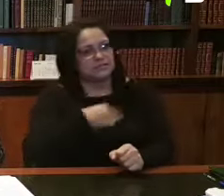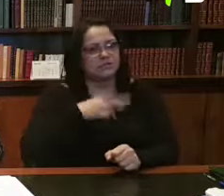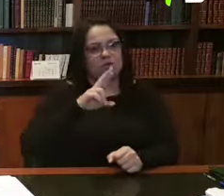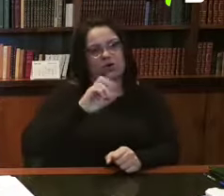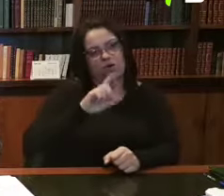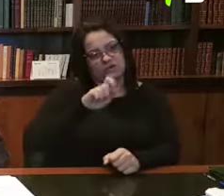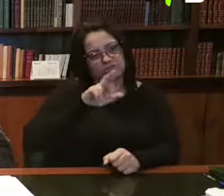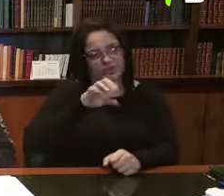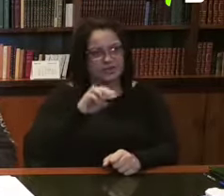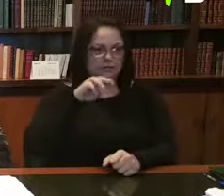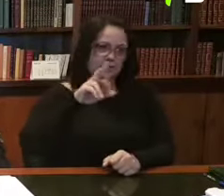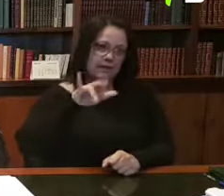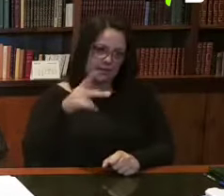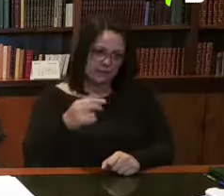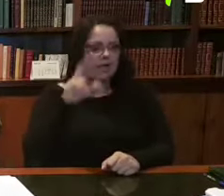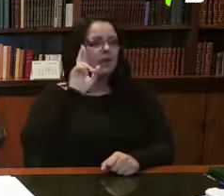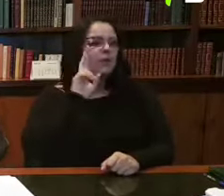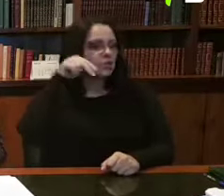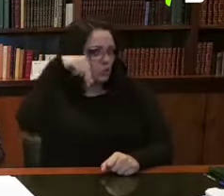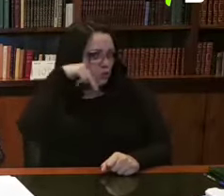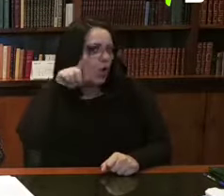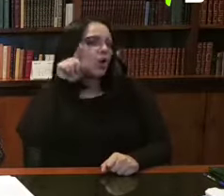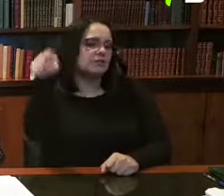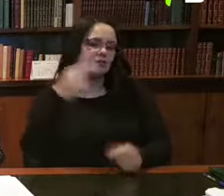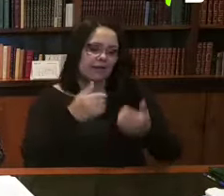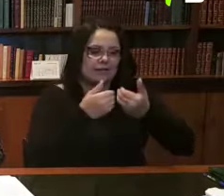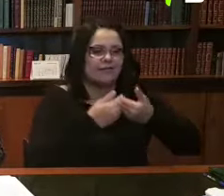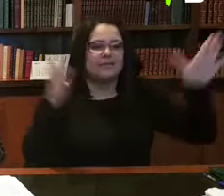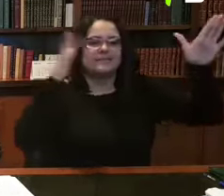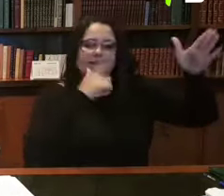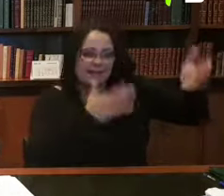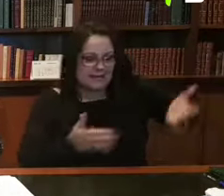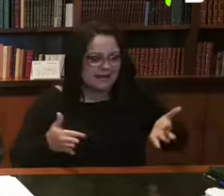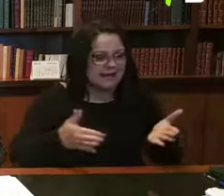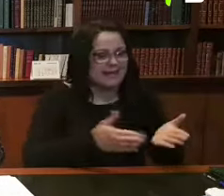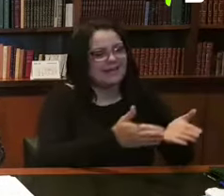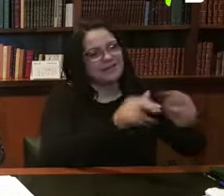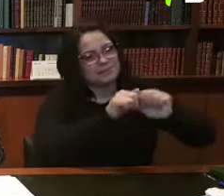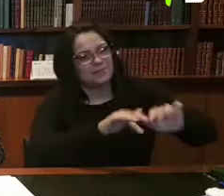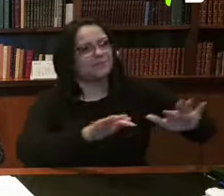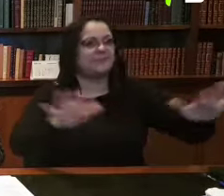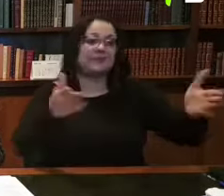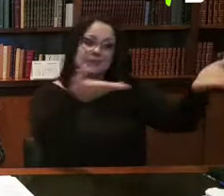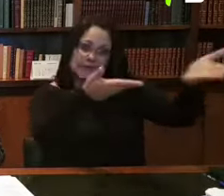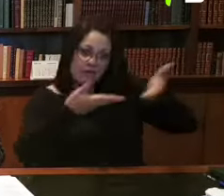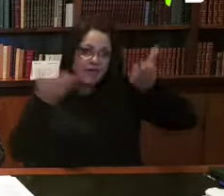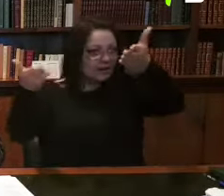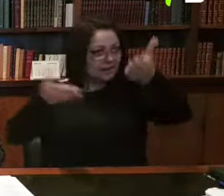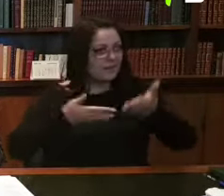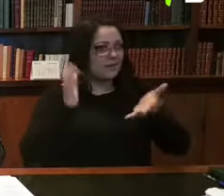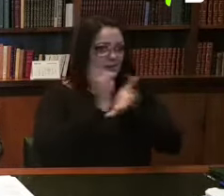do regional canal do rio grande do norte inaugurando esse trecho e convidamos obviamente os